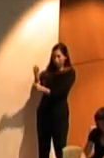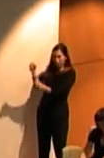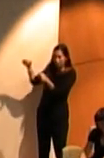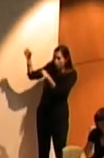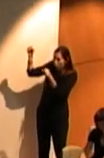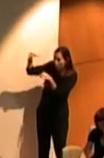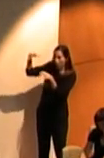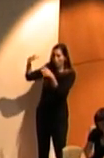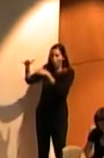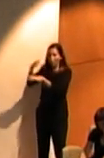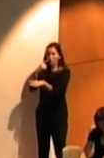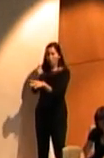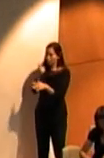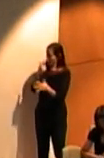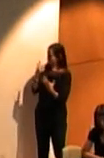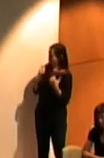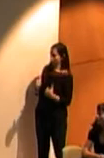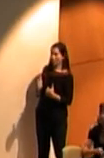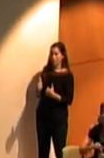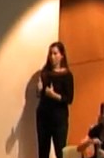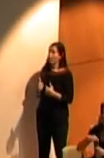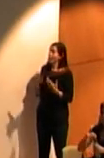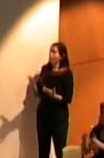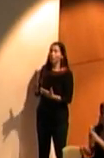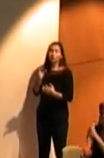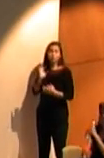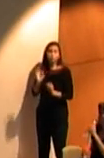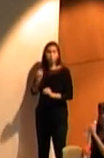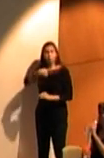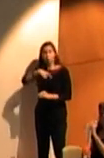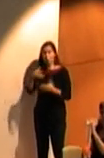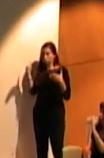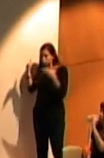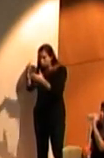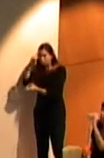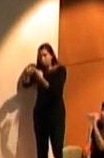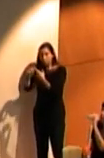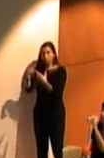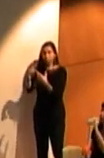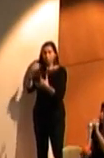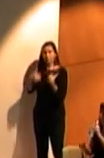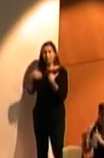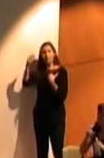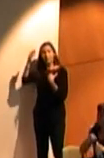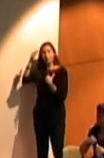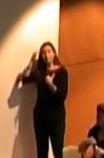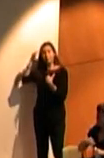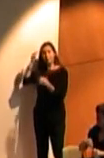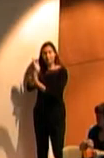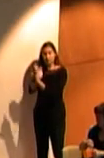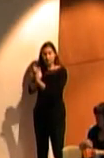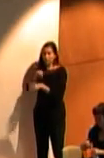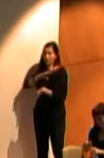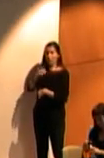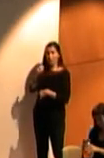s'intéresse au handicap mental et psychique parce que pour nous, c'est vraiment une ressource en fait, de ces questions-là, puisque